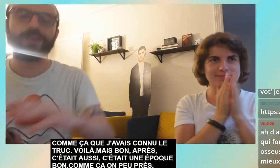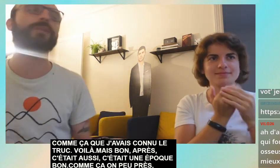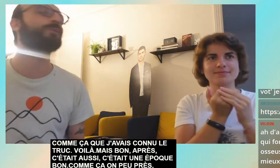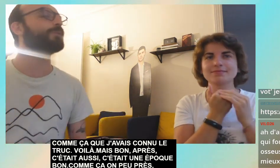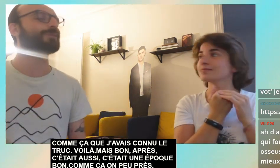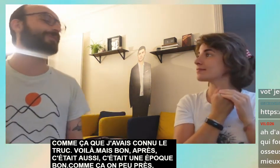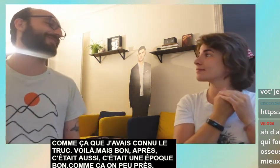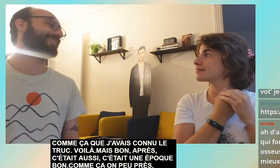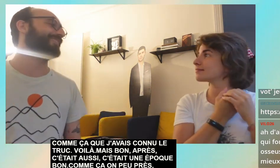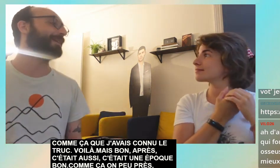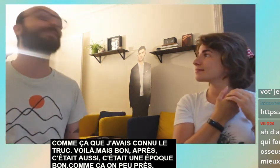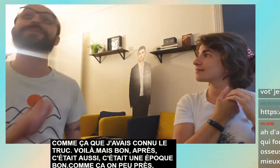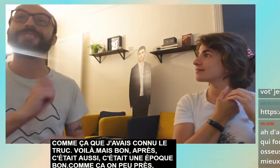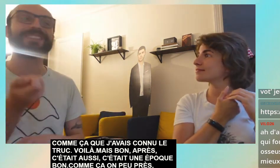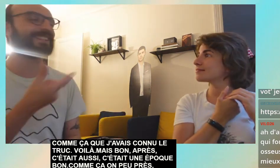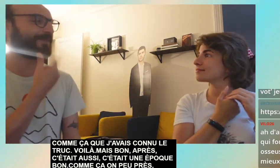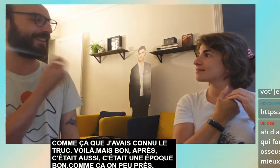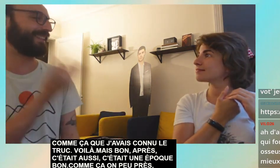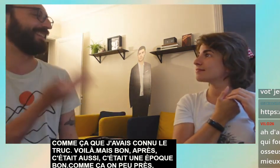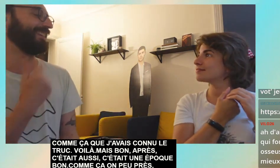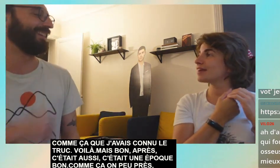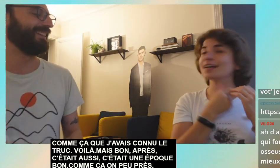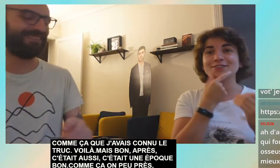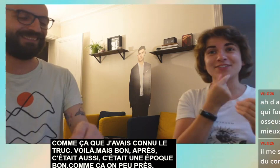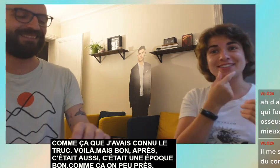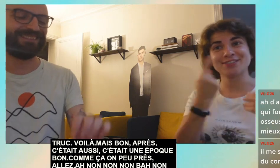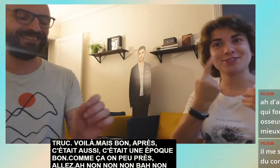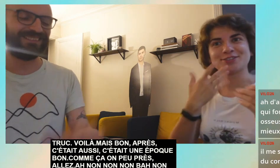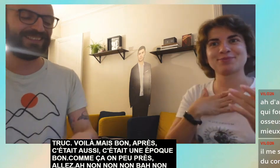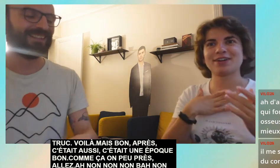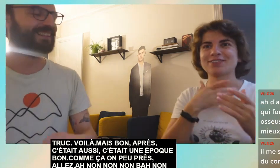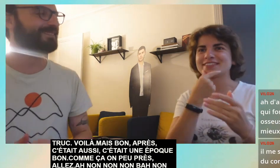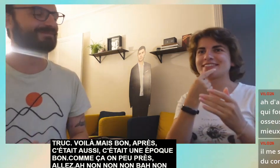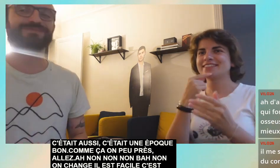Oh non. Bah non, on change, il est facile. Ah, c'est facile de la moi, facile.